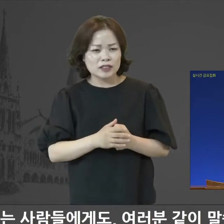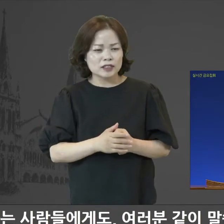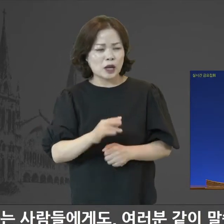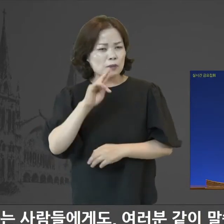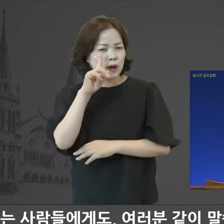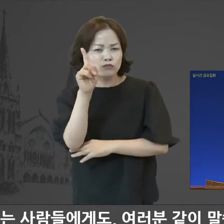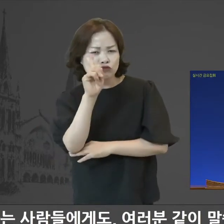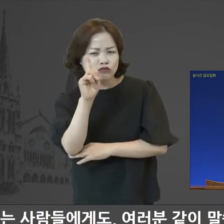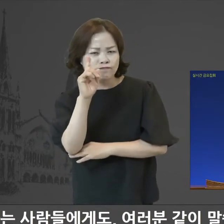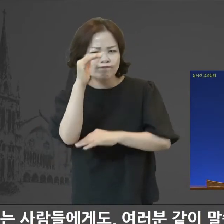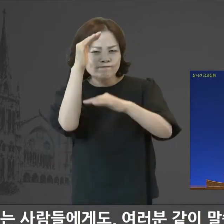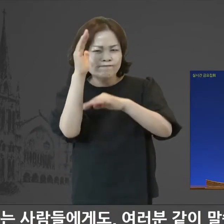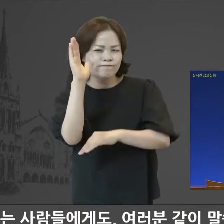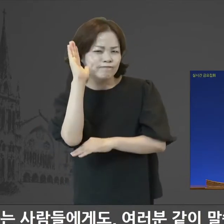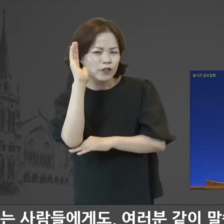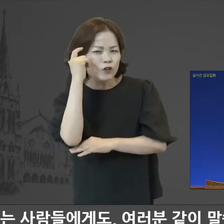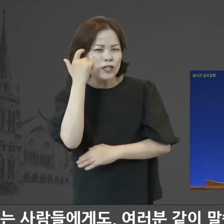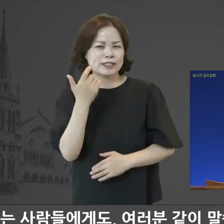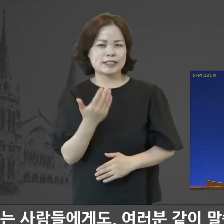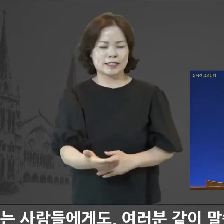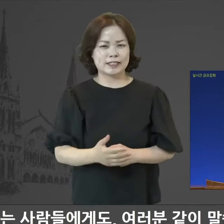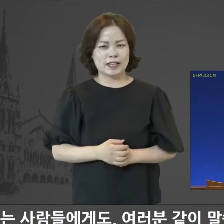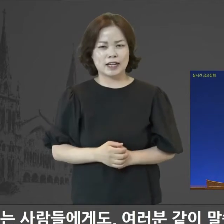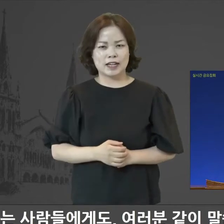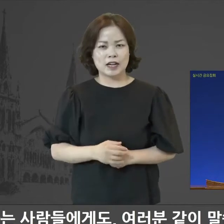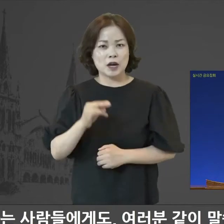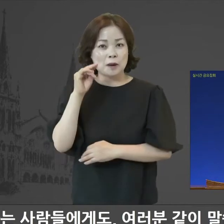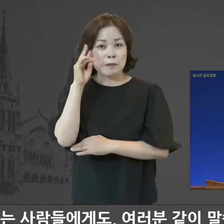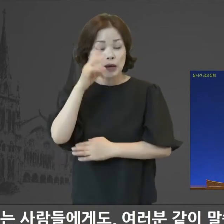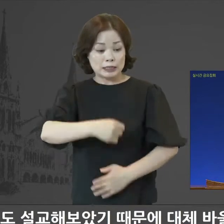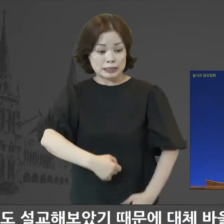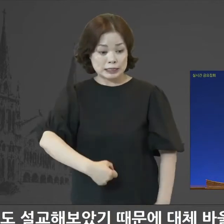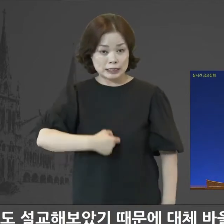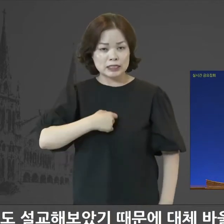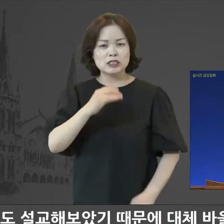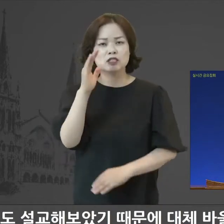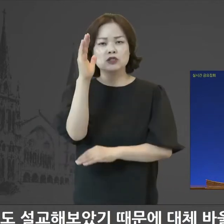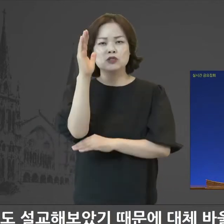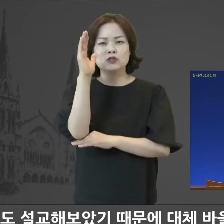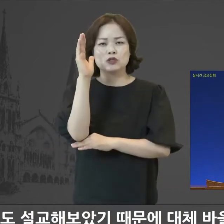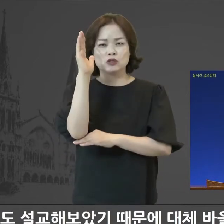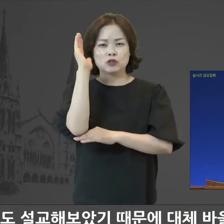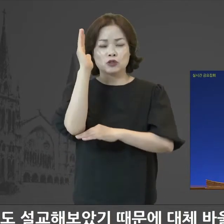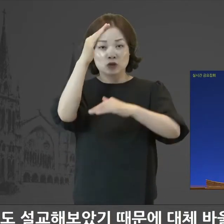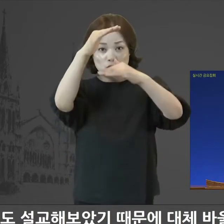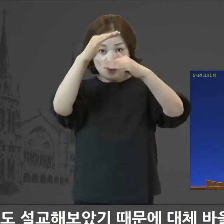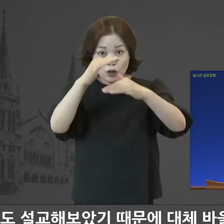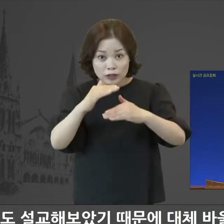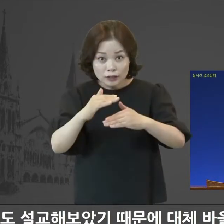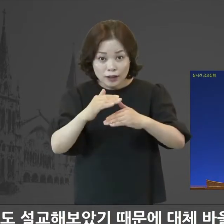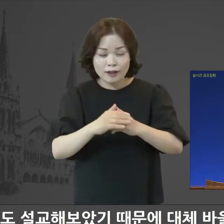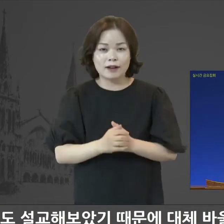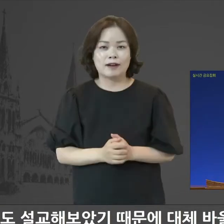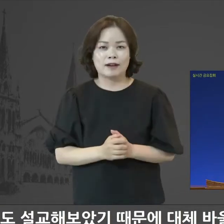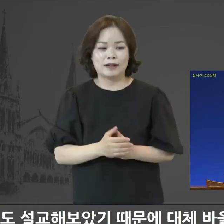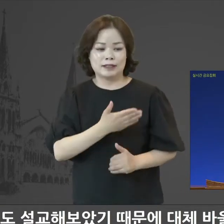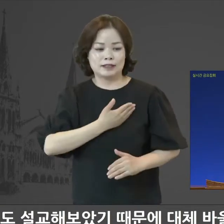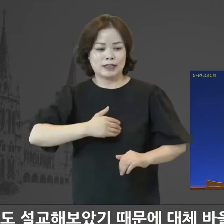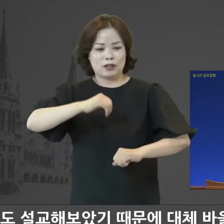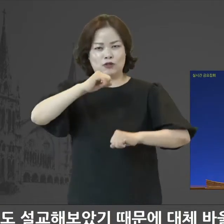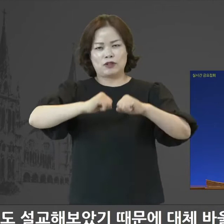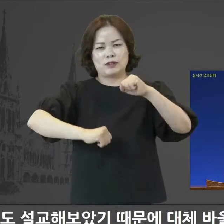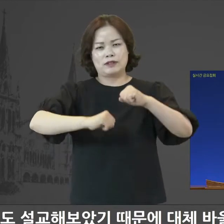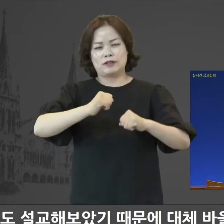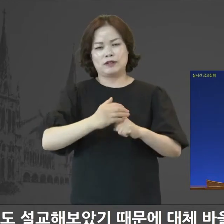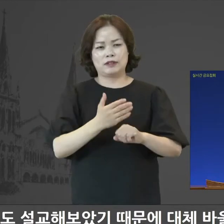그래서 좀 추정을 해봤습니다. 바울이 의에 대해서 설교했던 내용은 사실은 사도행전에